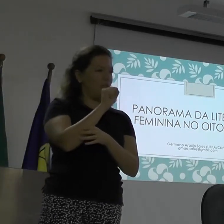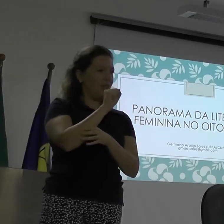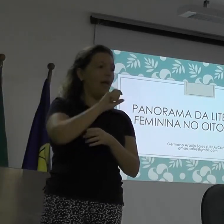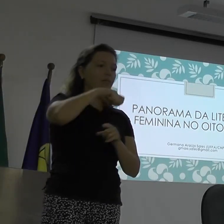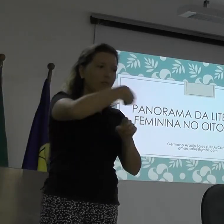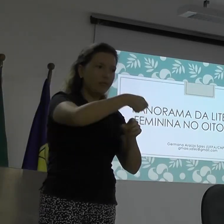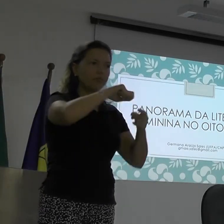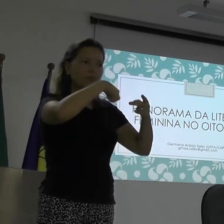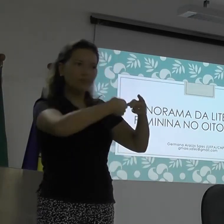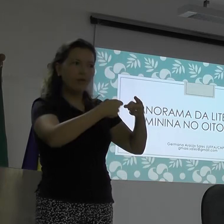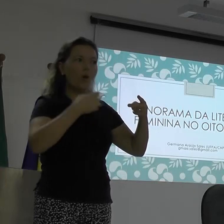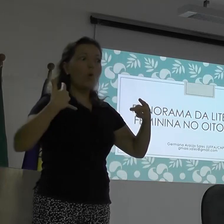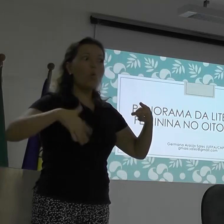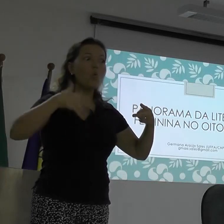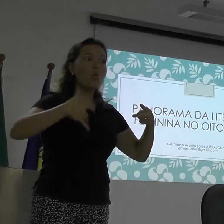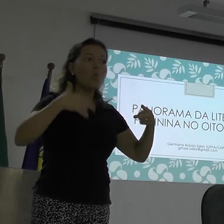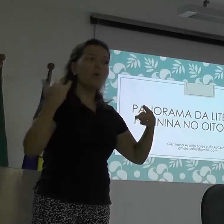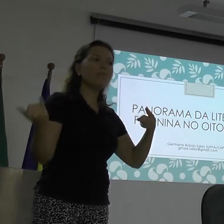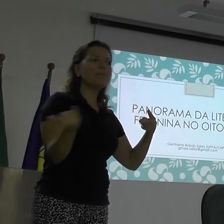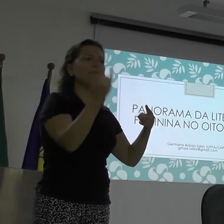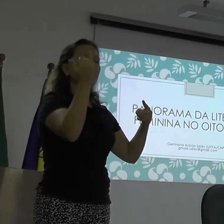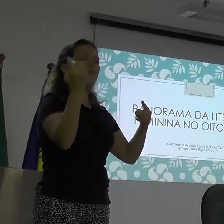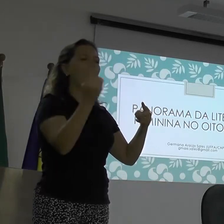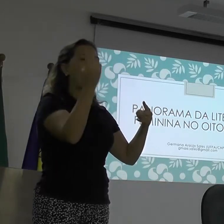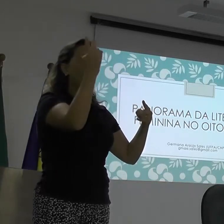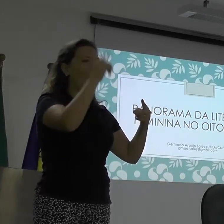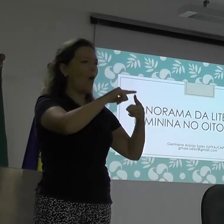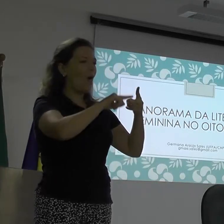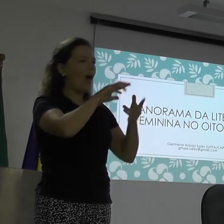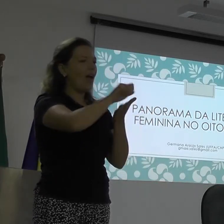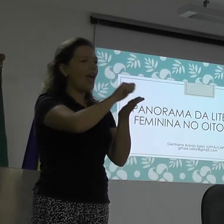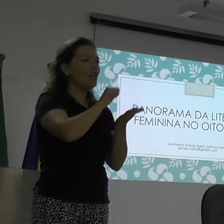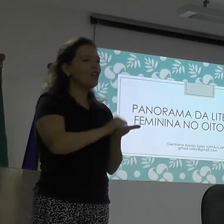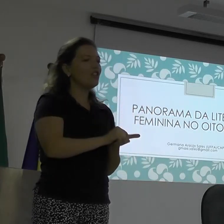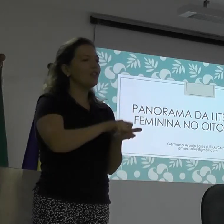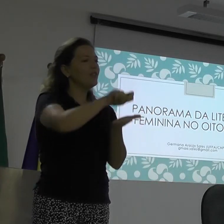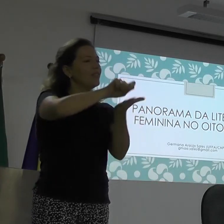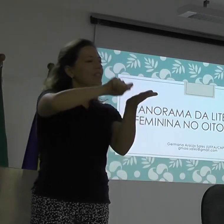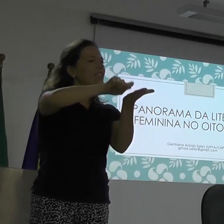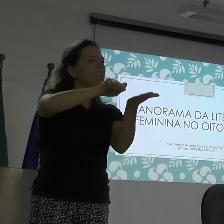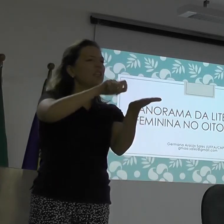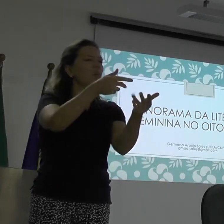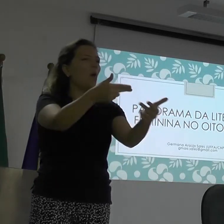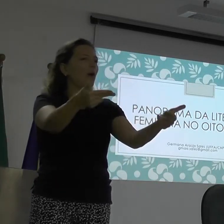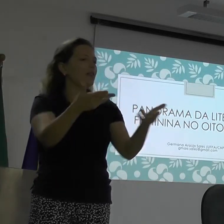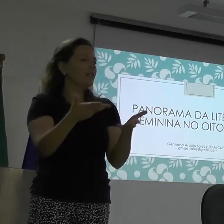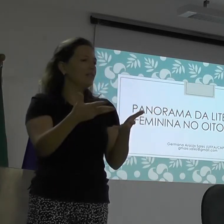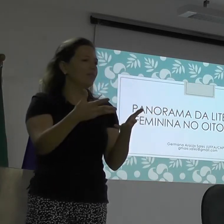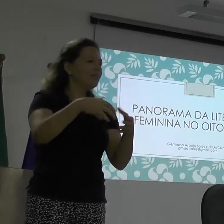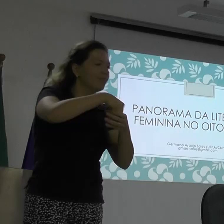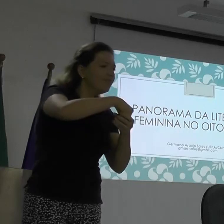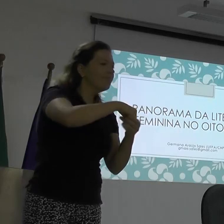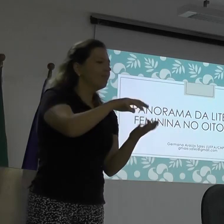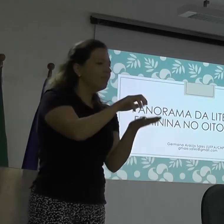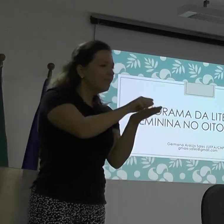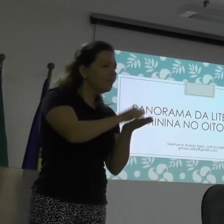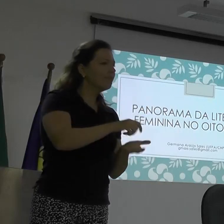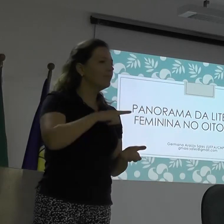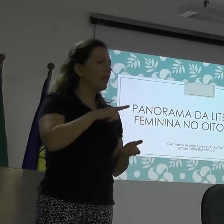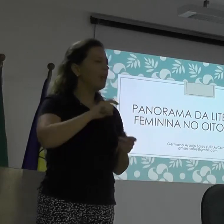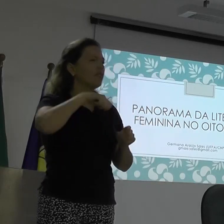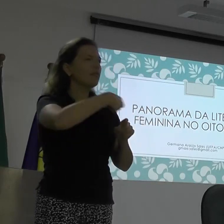um acervo riquíssimo de registros de escritos, que a gente chama, no século